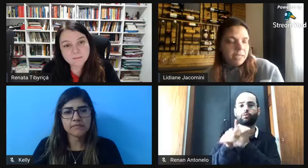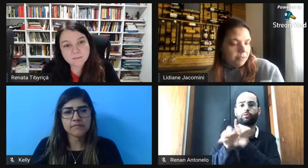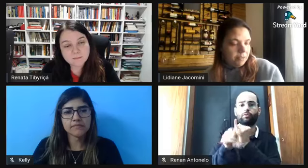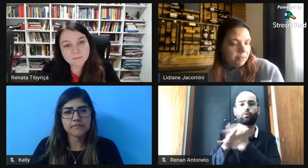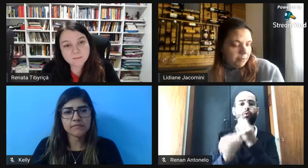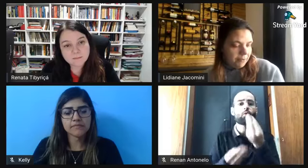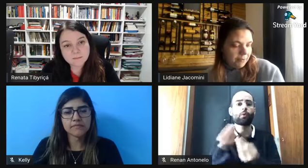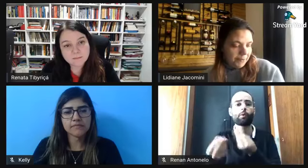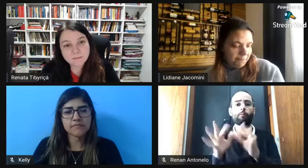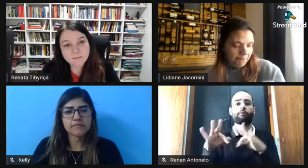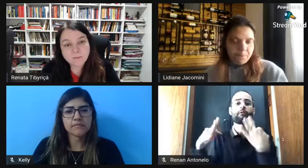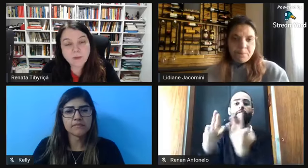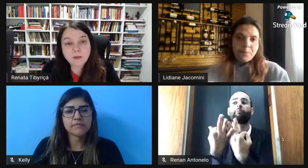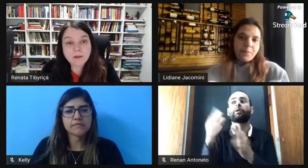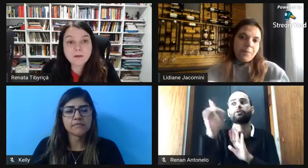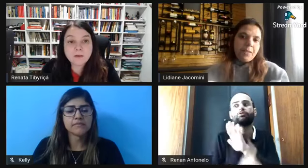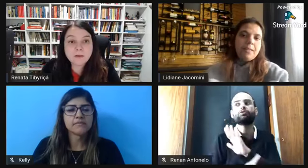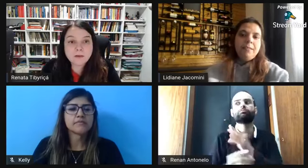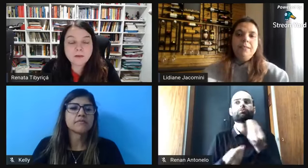tenham esse direito?